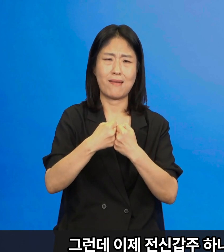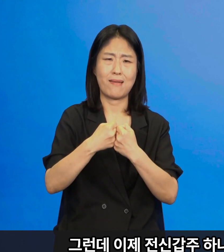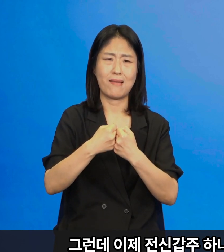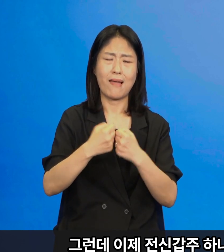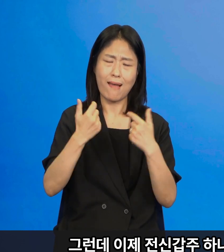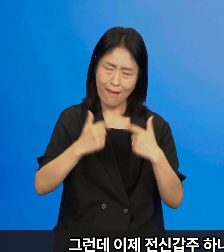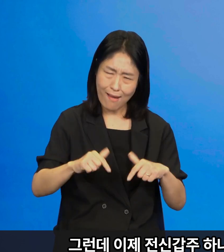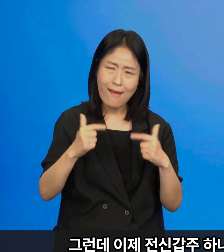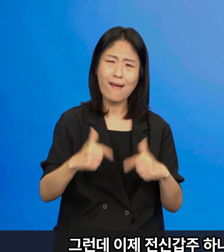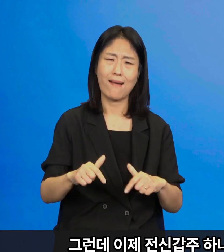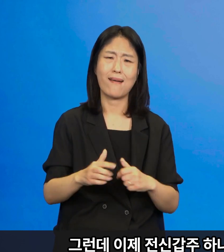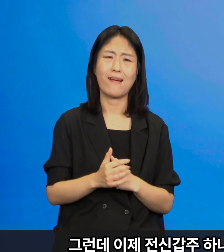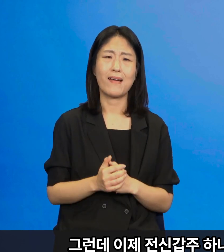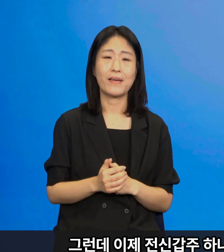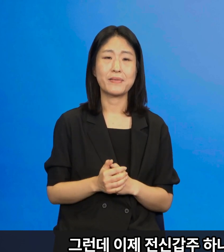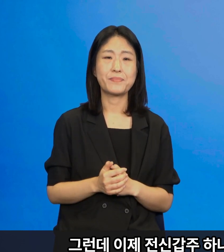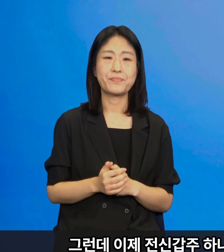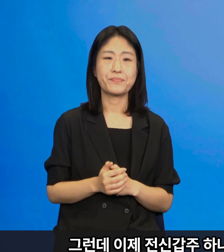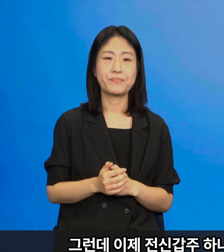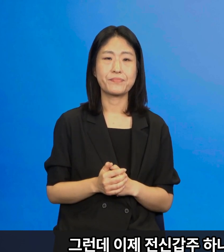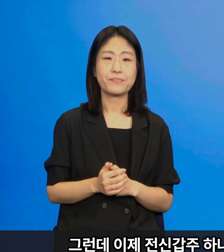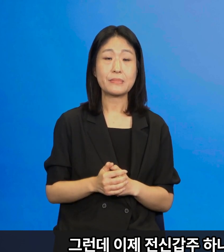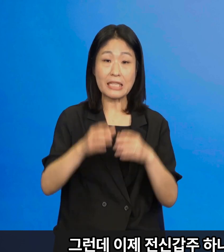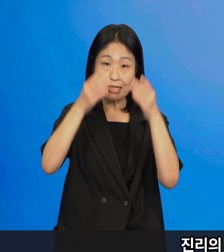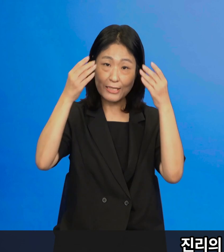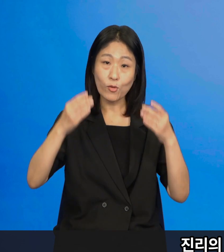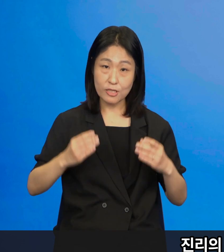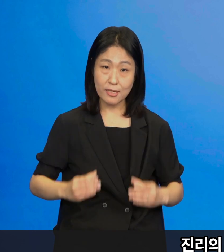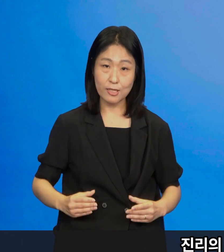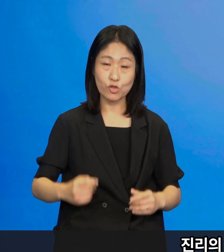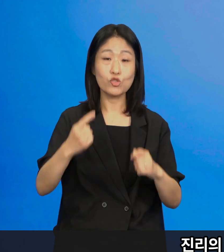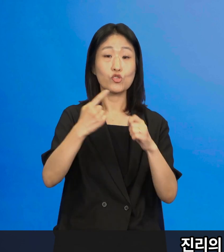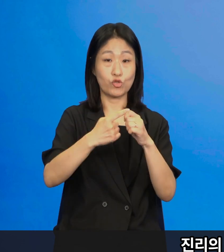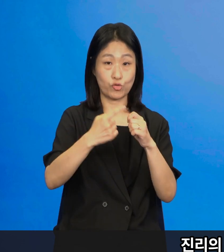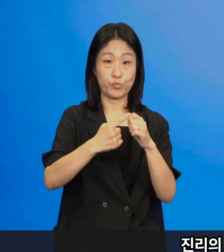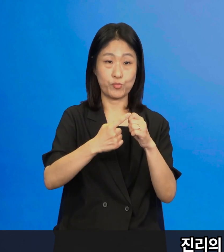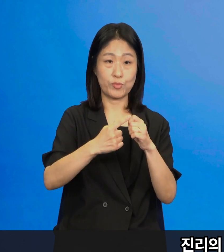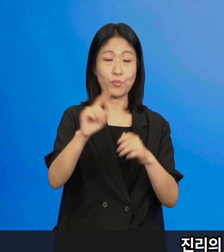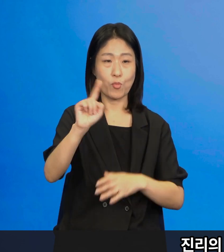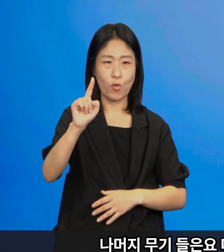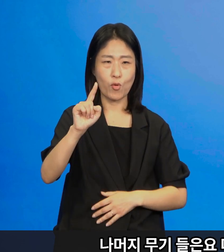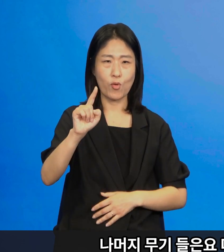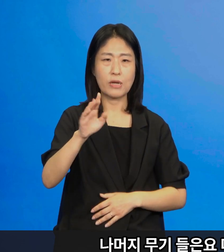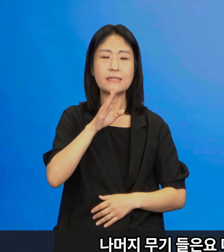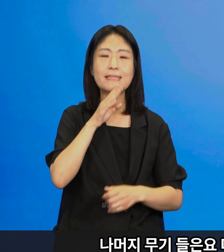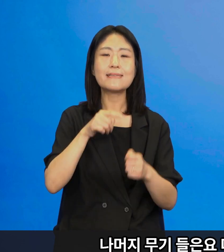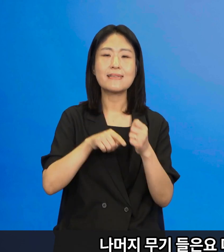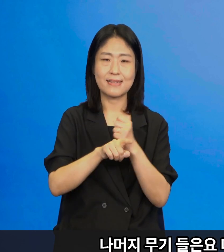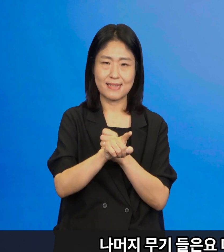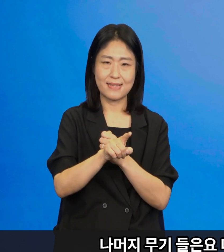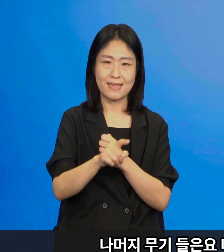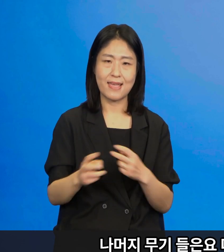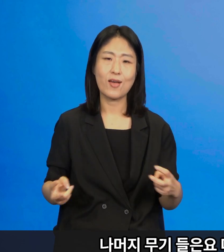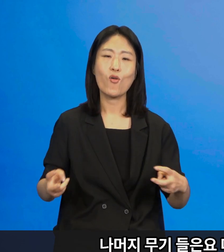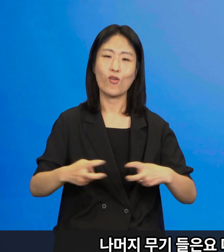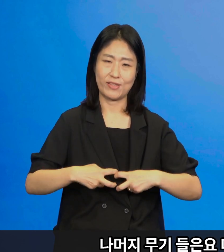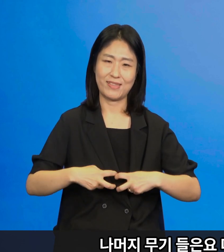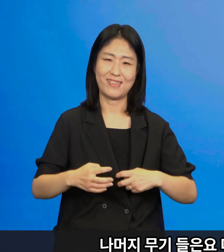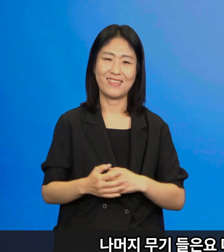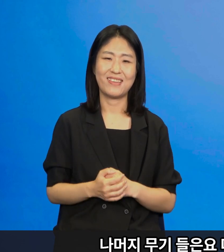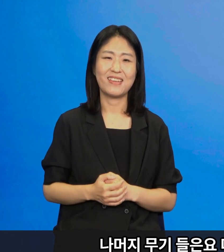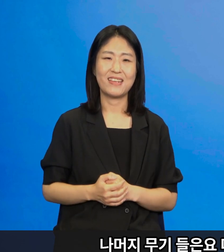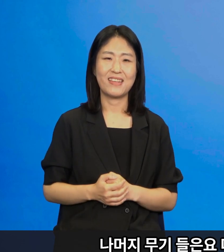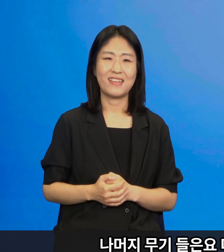전신갑주 하나를 나누고 마무리할 겁니다. 진리의 허리띠입니다. 나머지 무기들은요 다음에